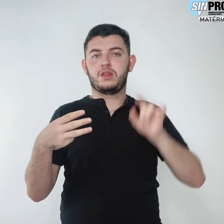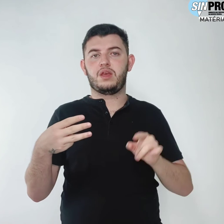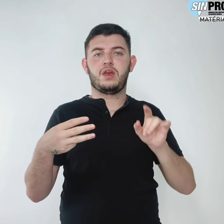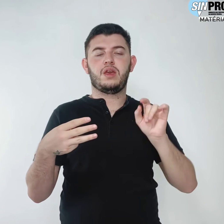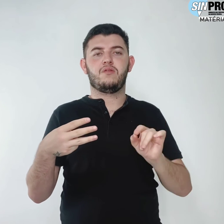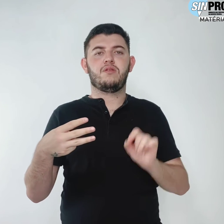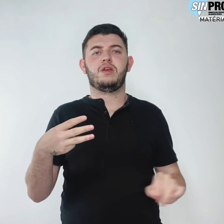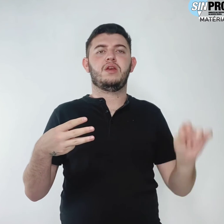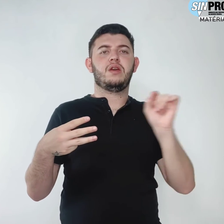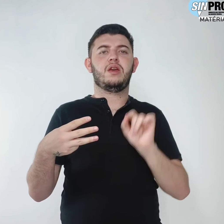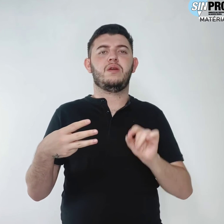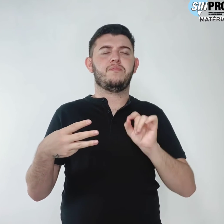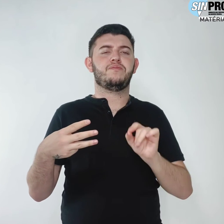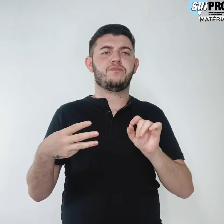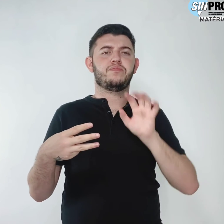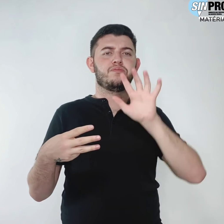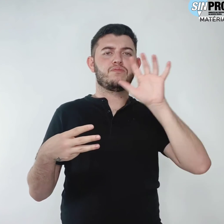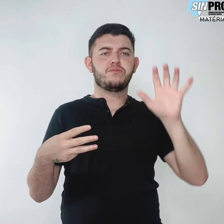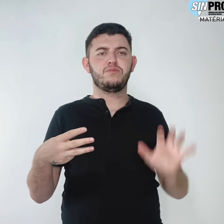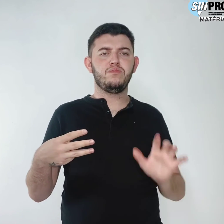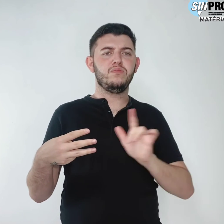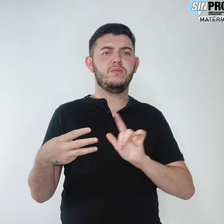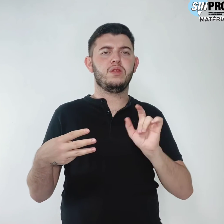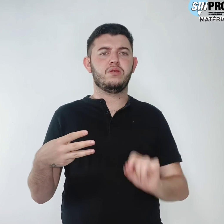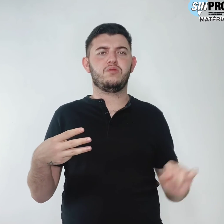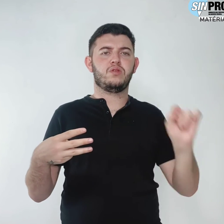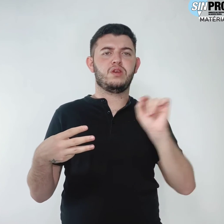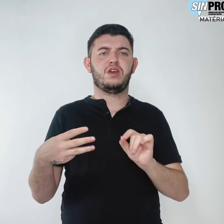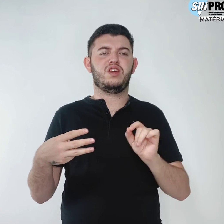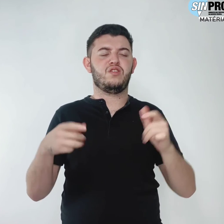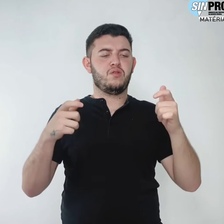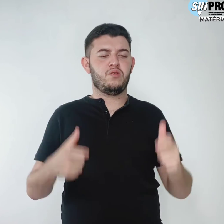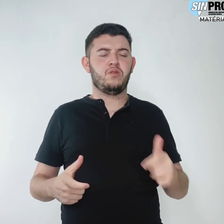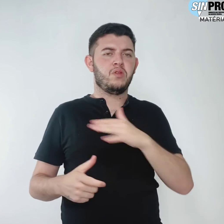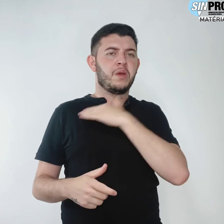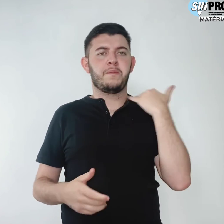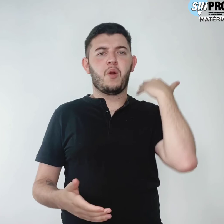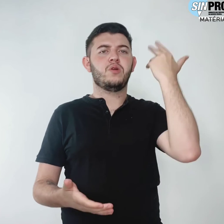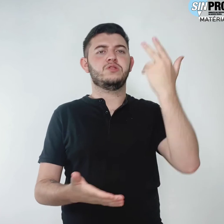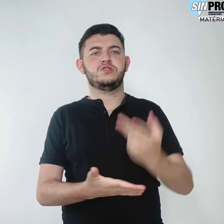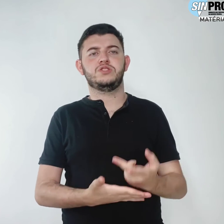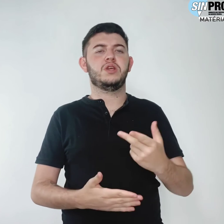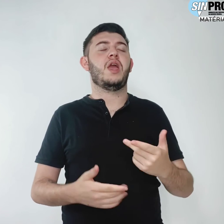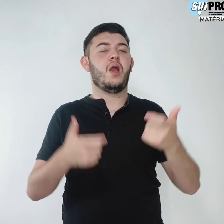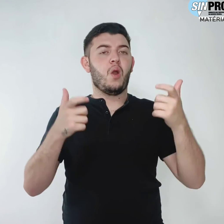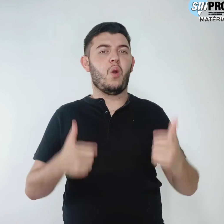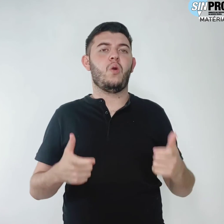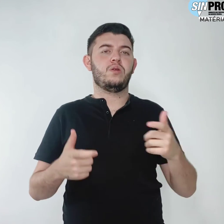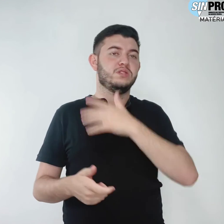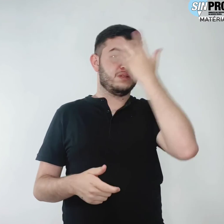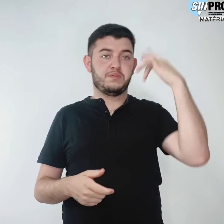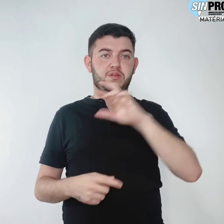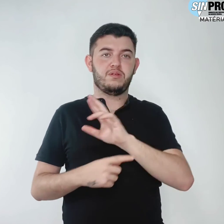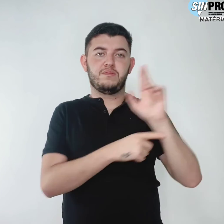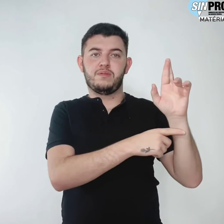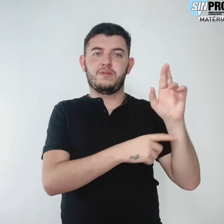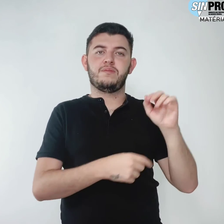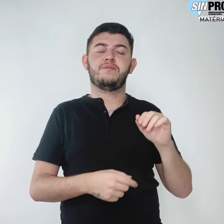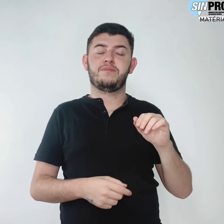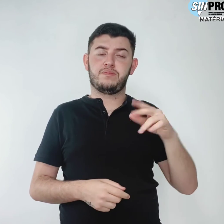são oriundas das 3 unidades federativas com os maiores e vexaminosos números de mortes e contaminações por Covid-19